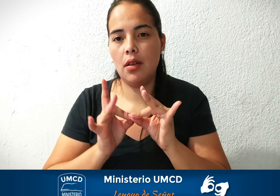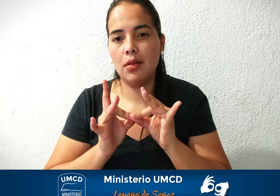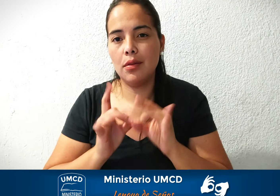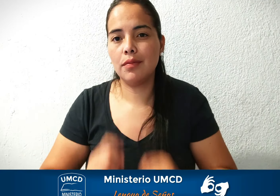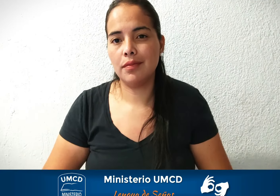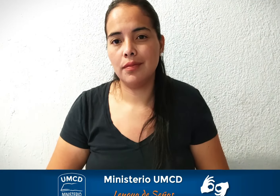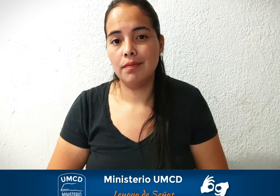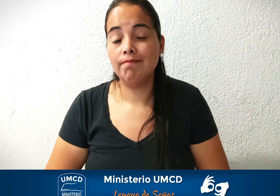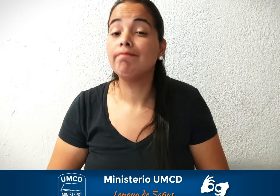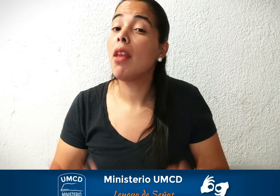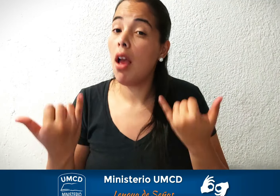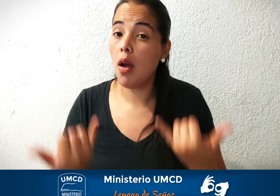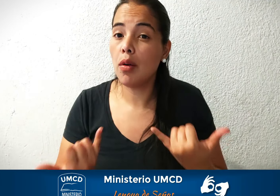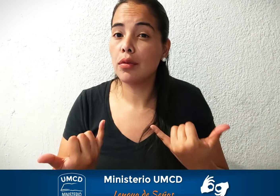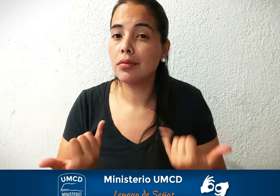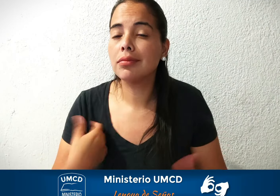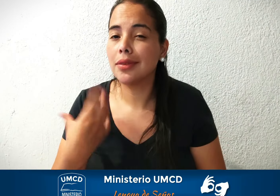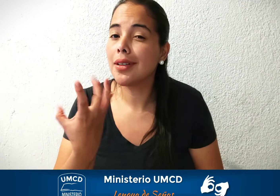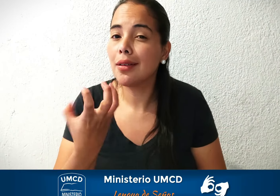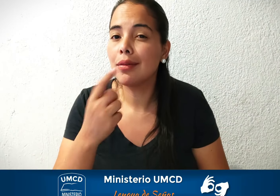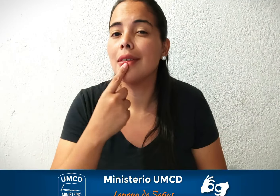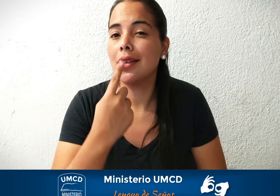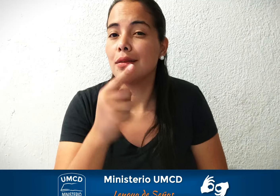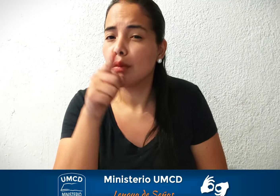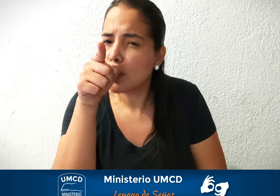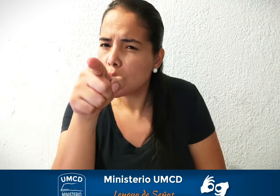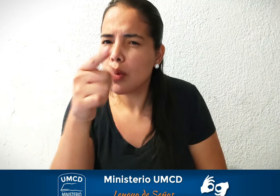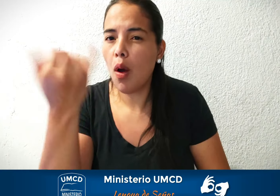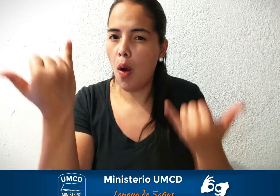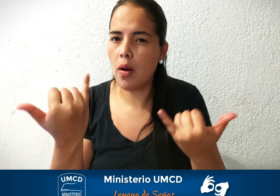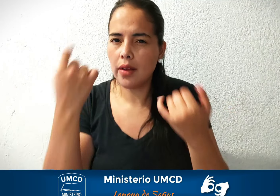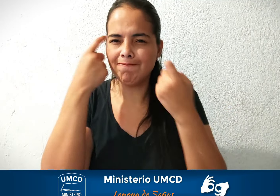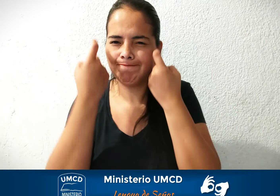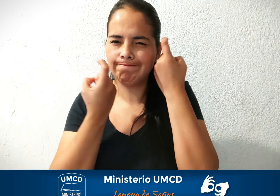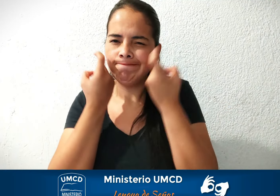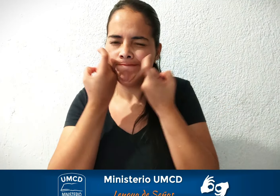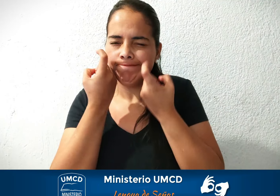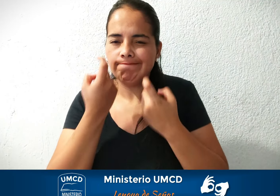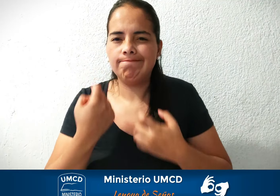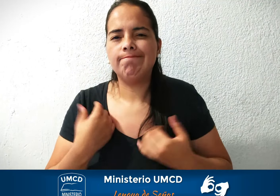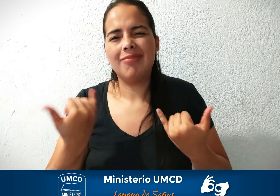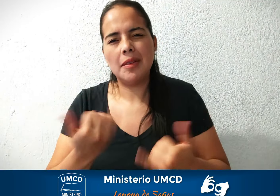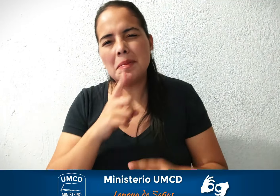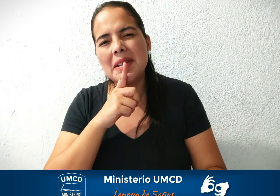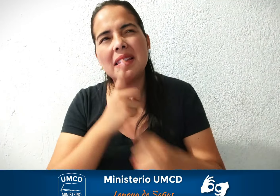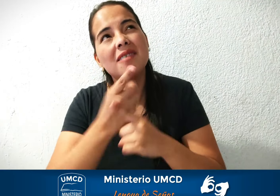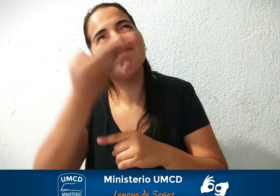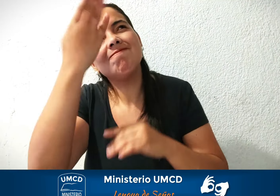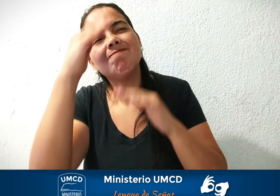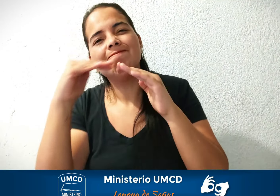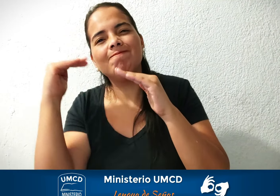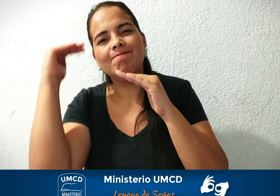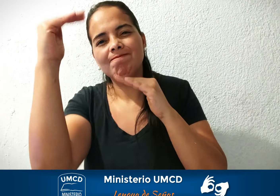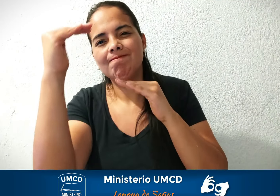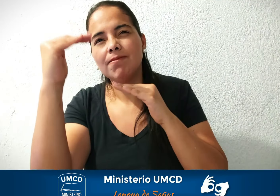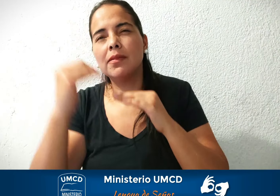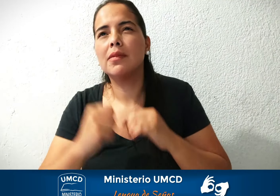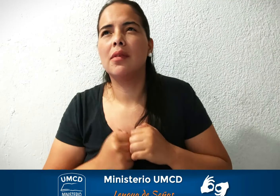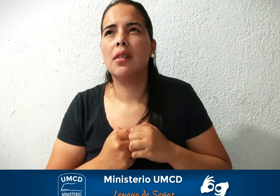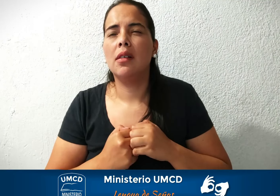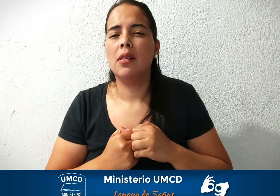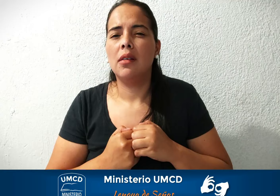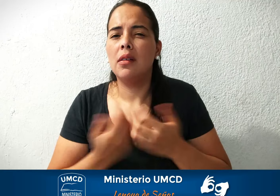suceda. Así que esto debe hacernos pensar en que la soberanía de Dios